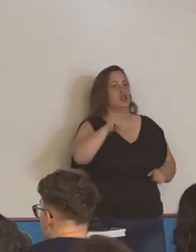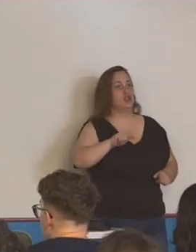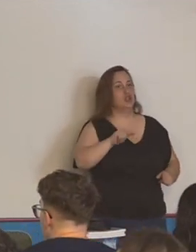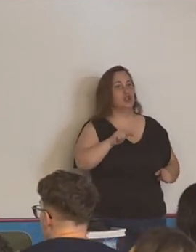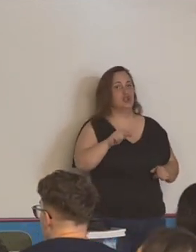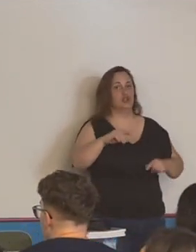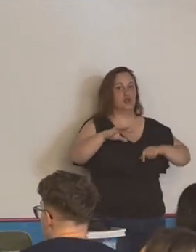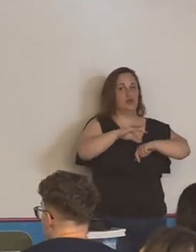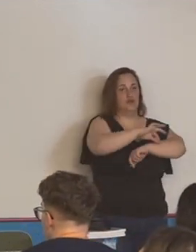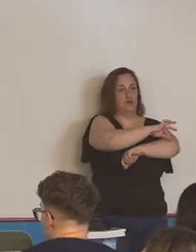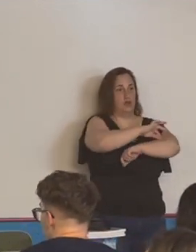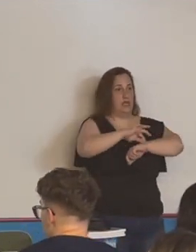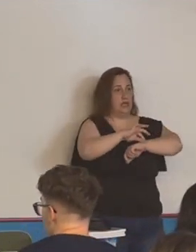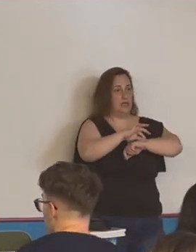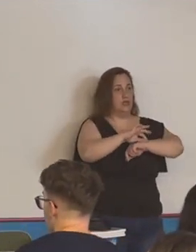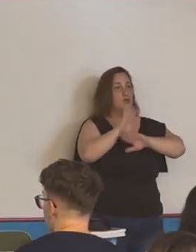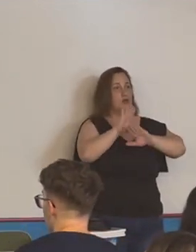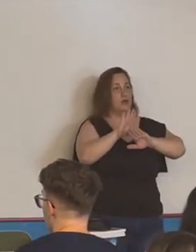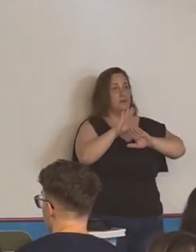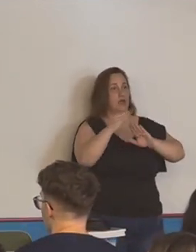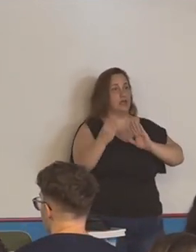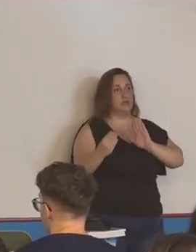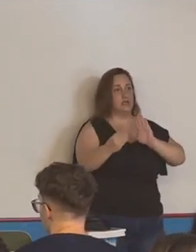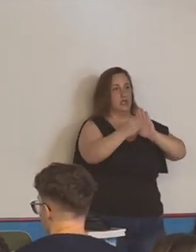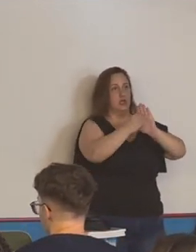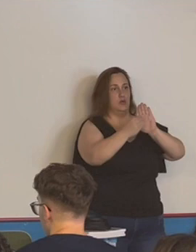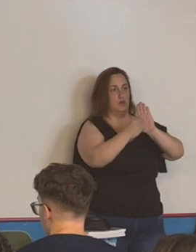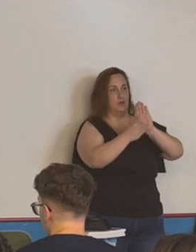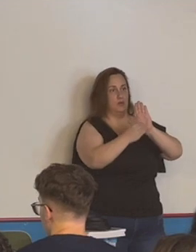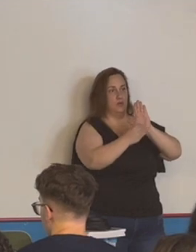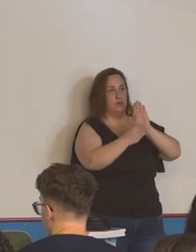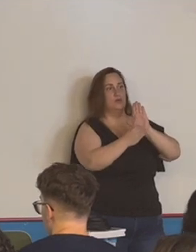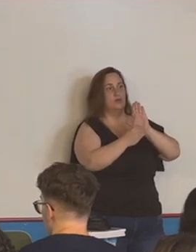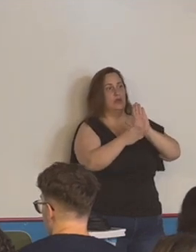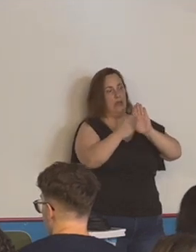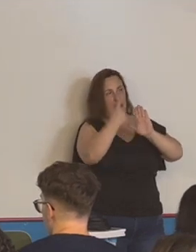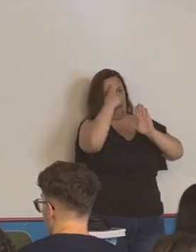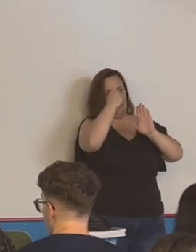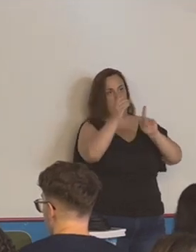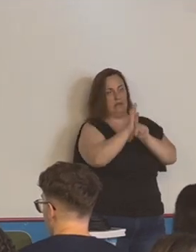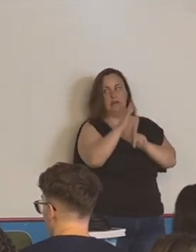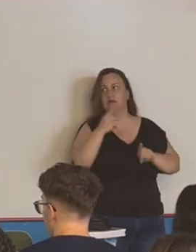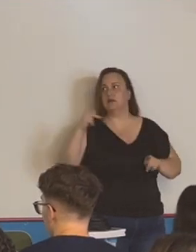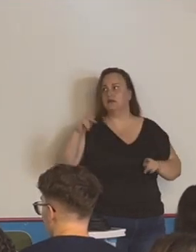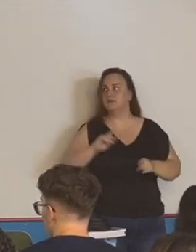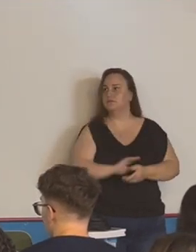uma vez, eu uso a arquitetura como veículo para expressar ideias, né?